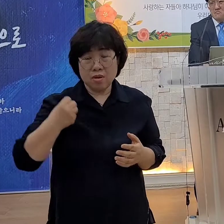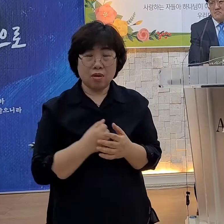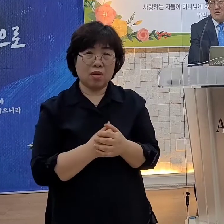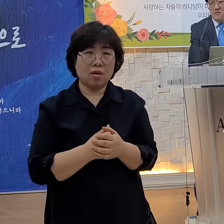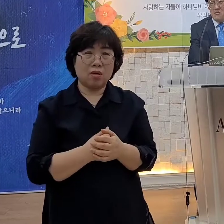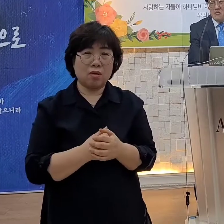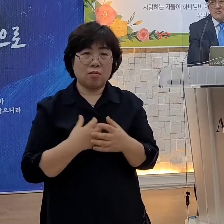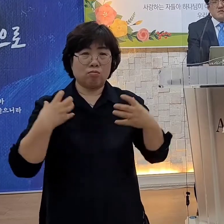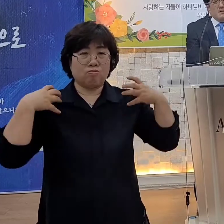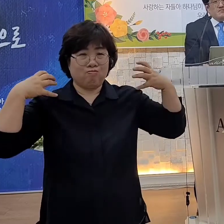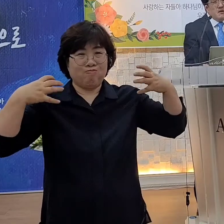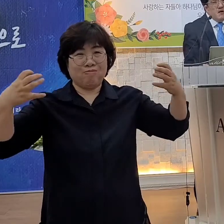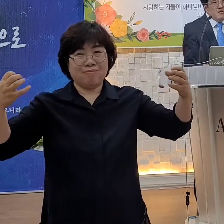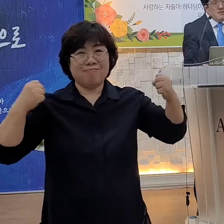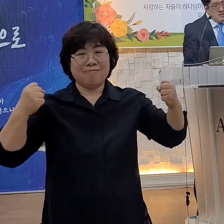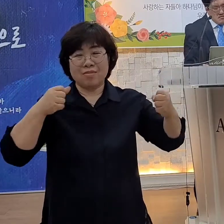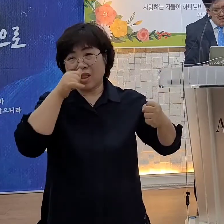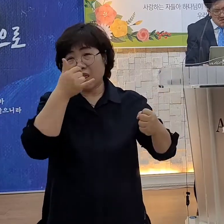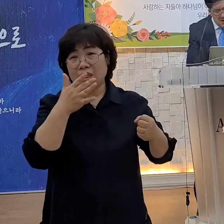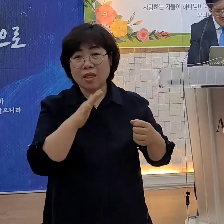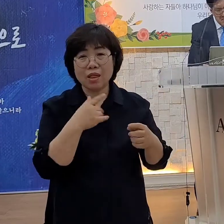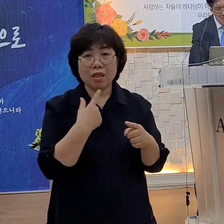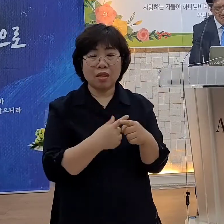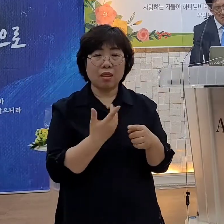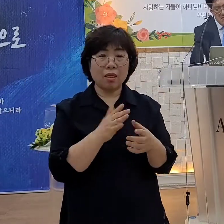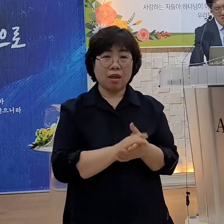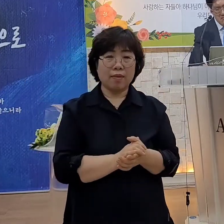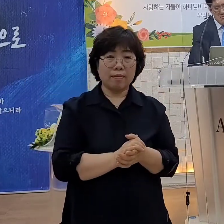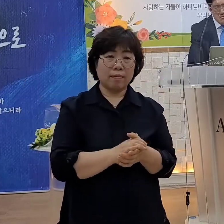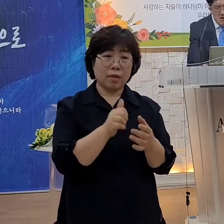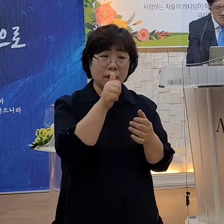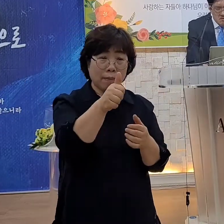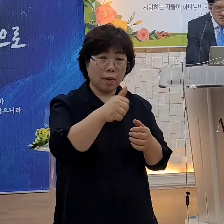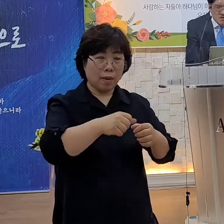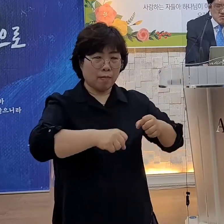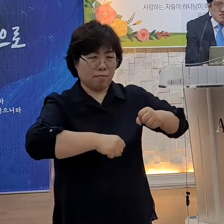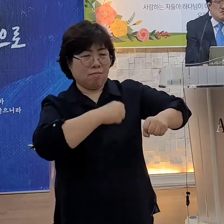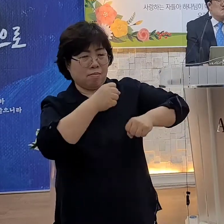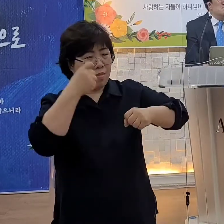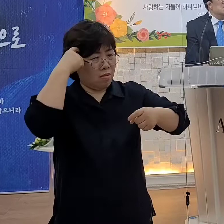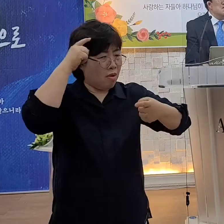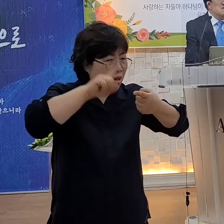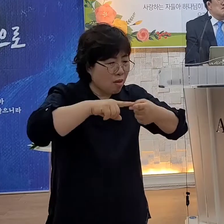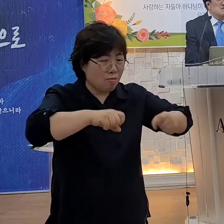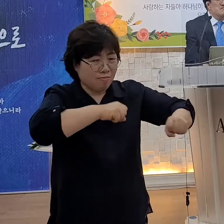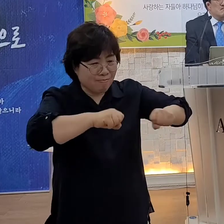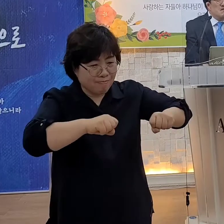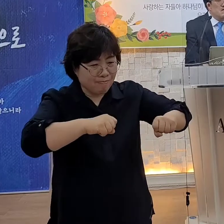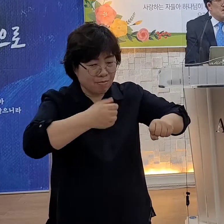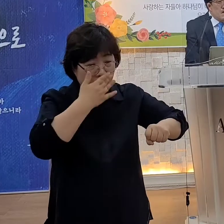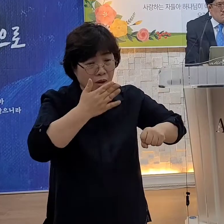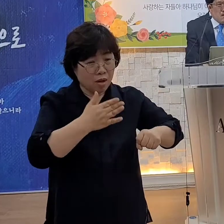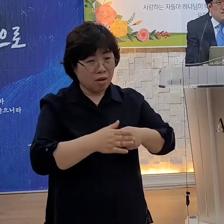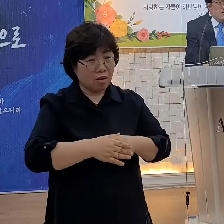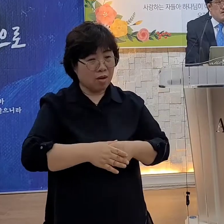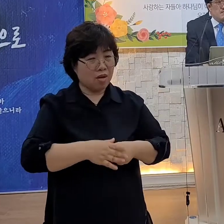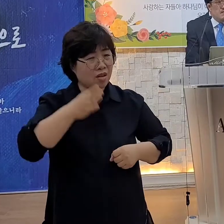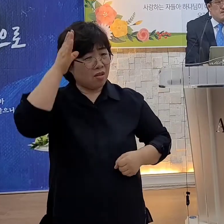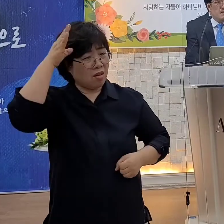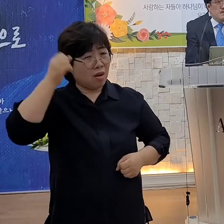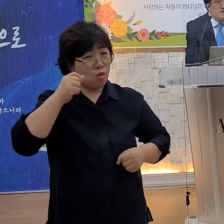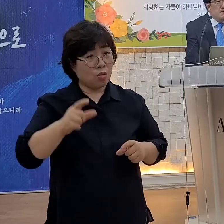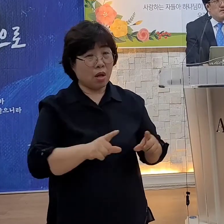말이에요. 그래서 이 남자가 자기 마음대로 어떤 뭐든지 할 수 있을 것 같은 이 영웅적인 이 심리와 기대를 갖고